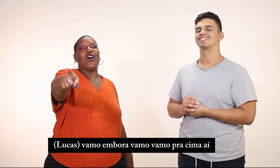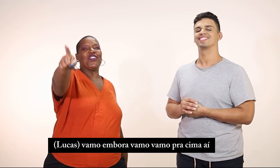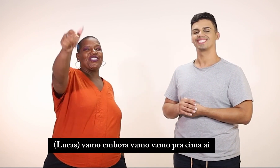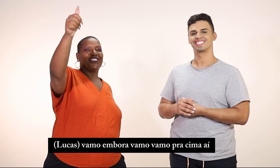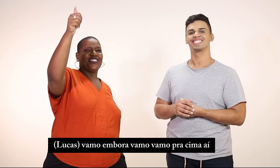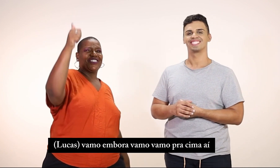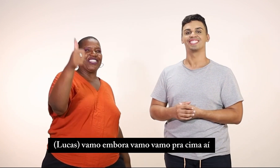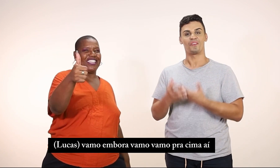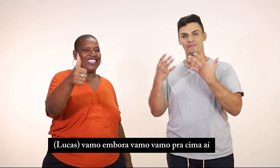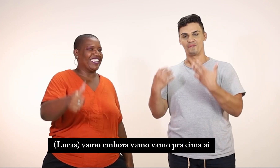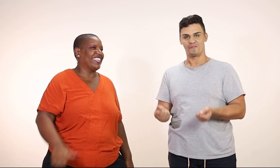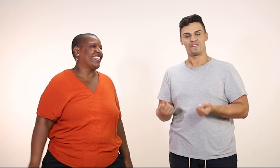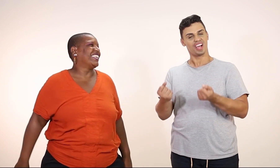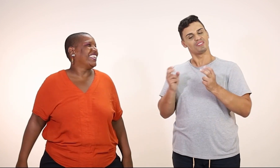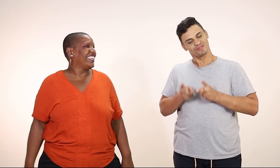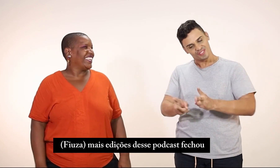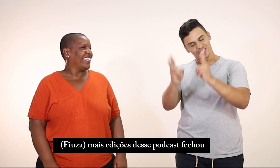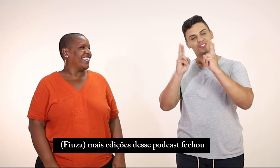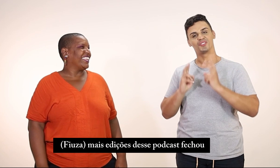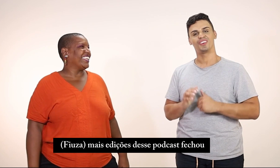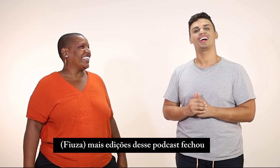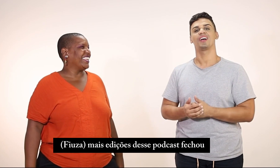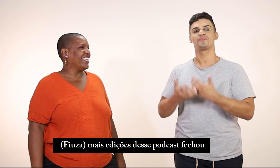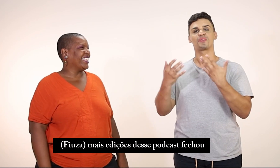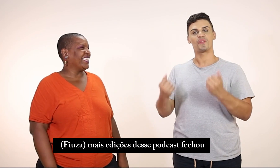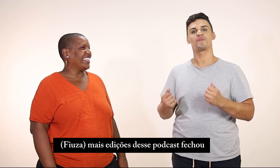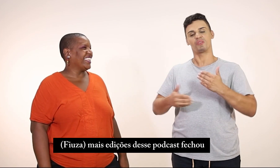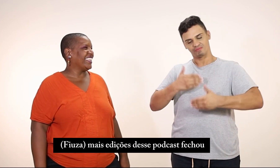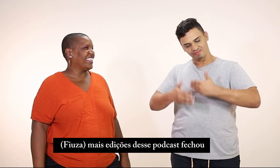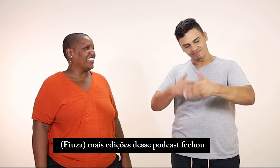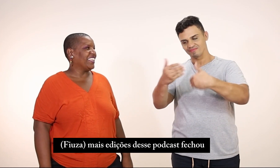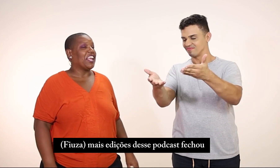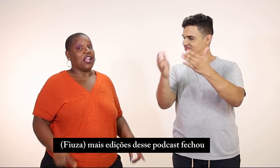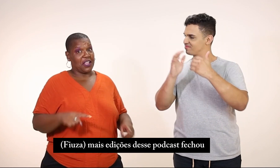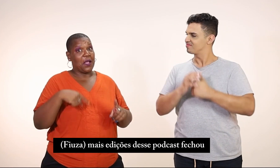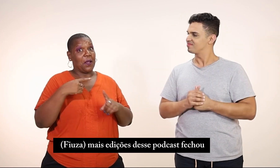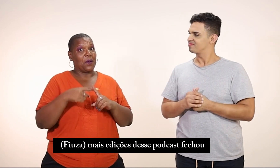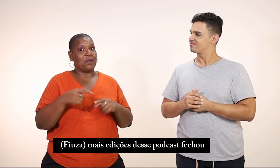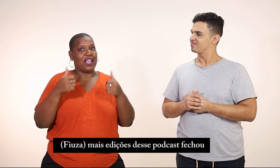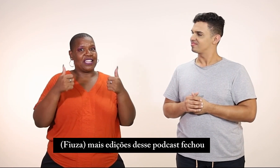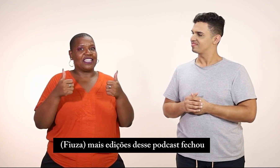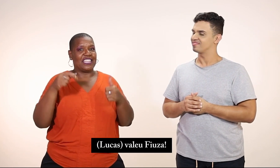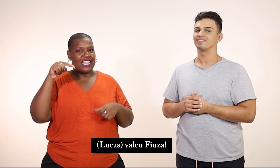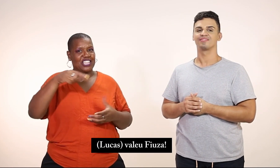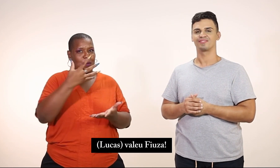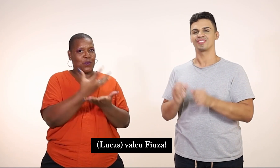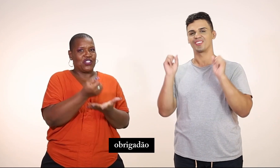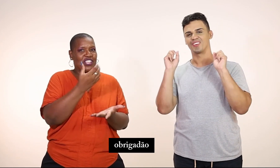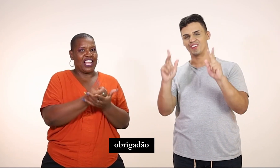Vambora, vamos pra cima aí. Mais edições desse podcast. Fechou, valeu, Fiuza.